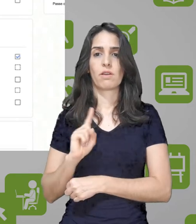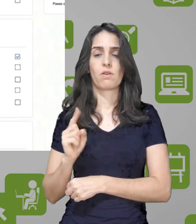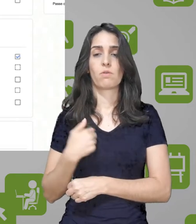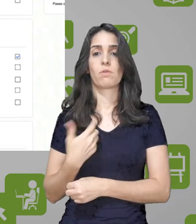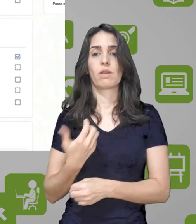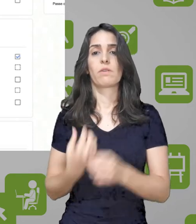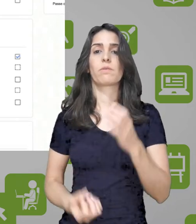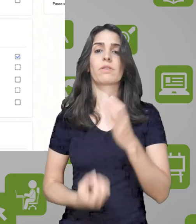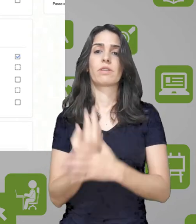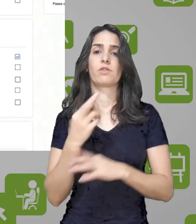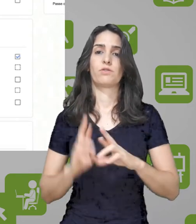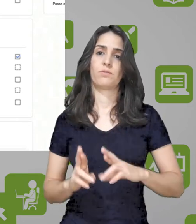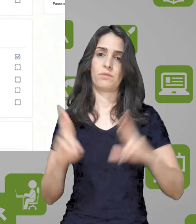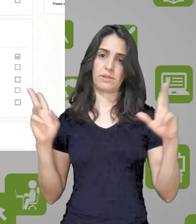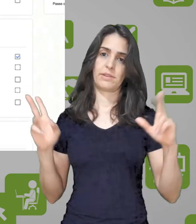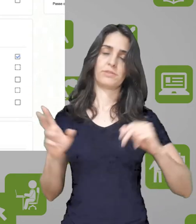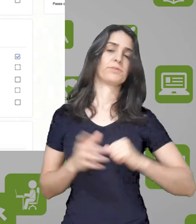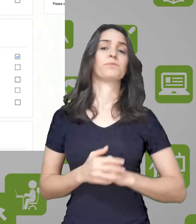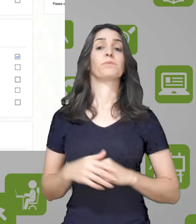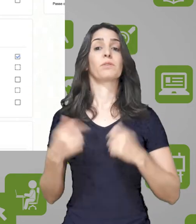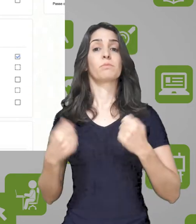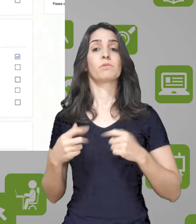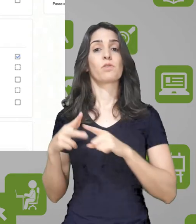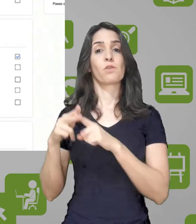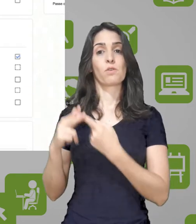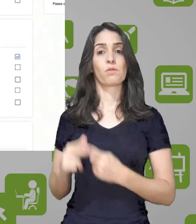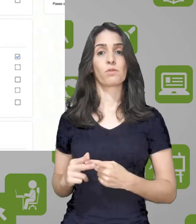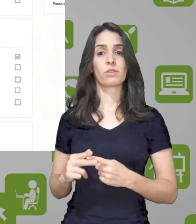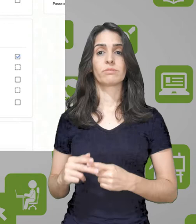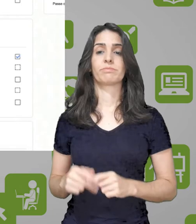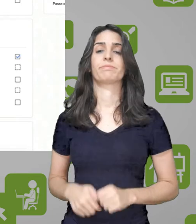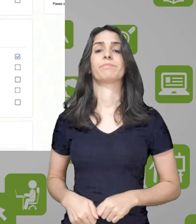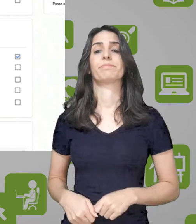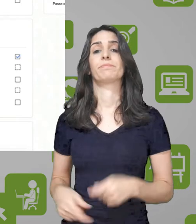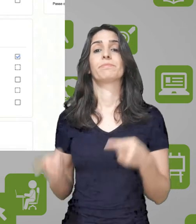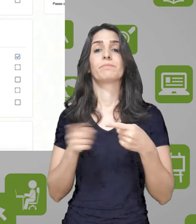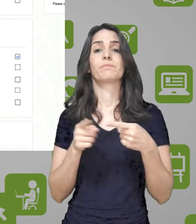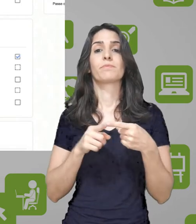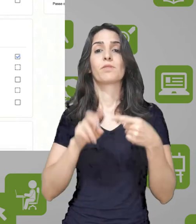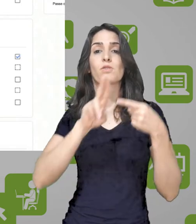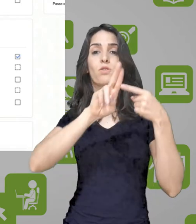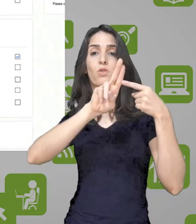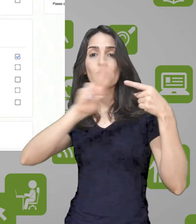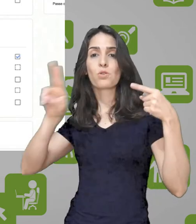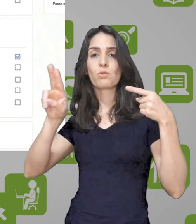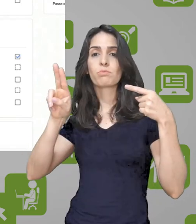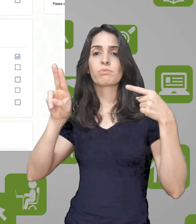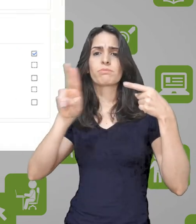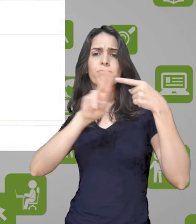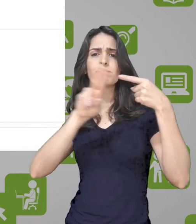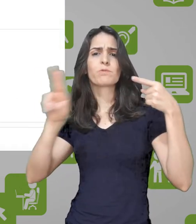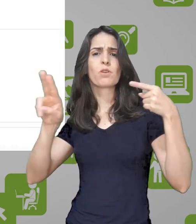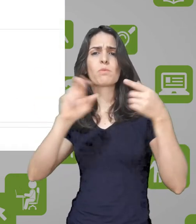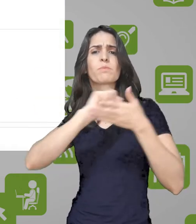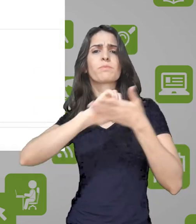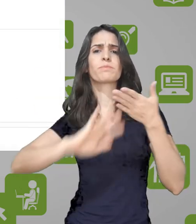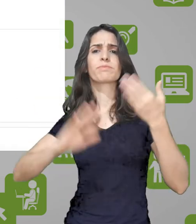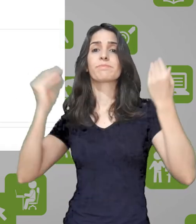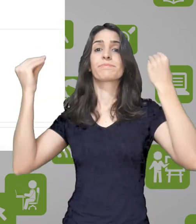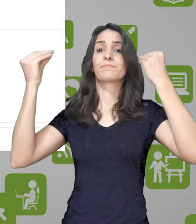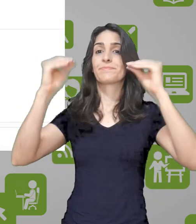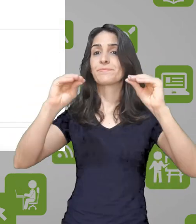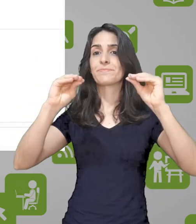prefiro criar assim então eu só tenho que ter cuidado com algumas configurações primeiro nome da atividade então sempre